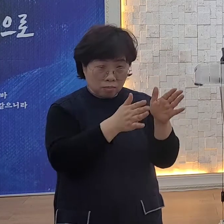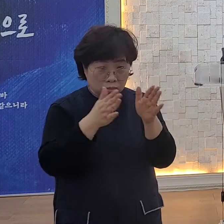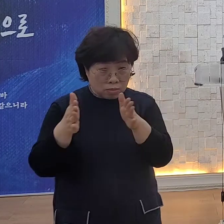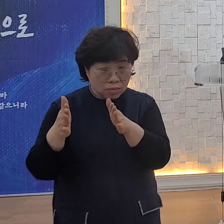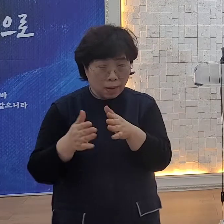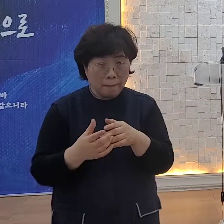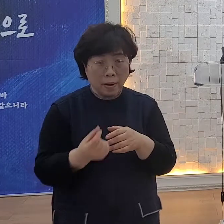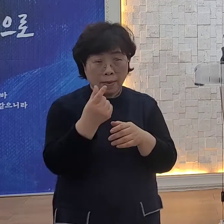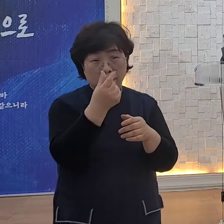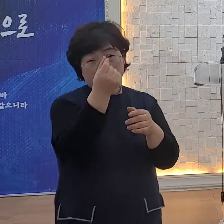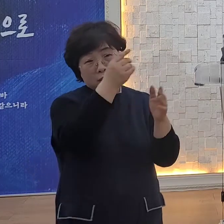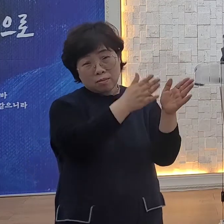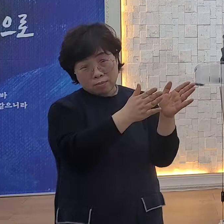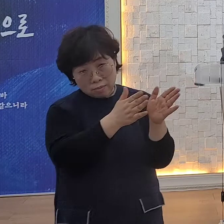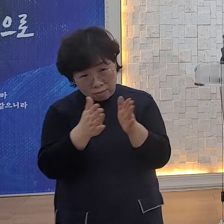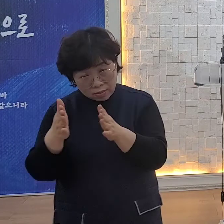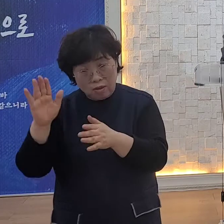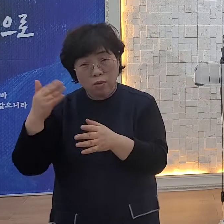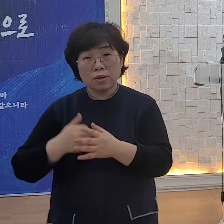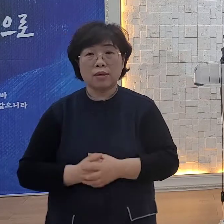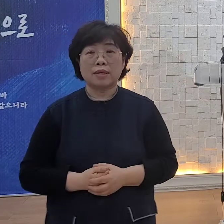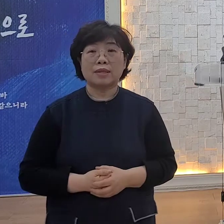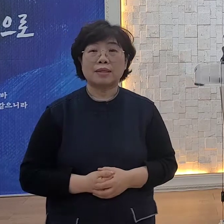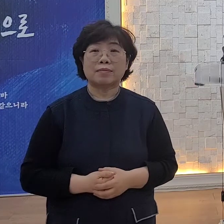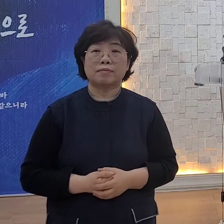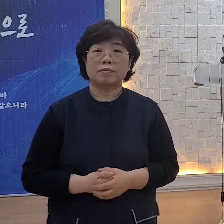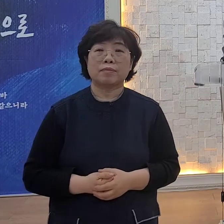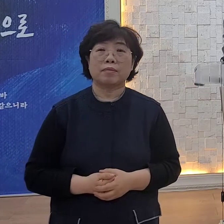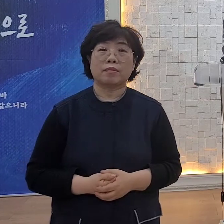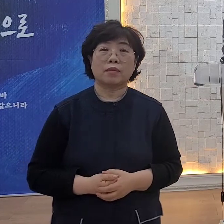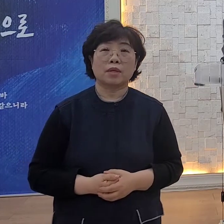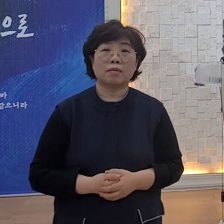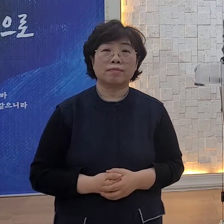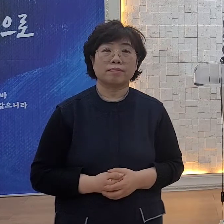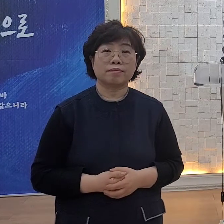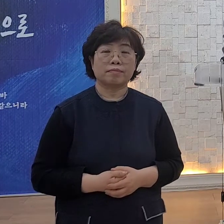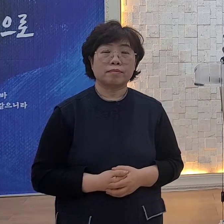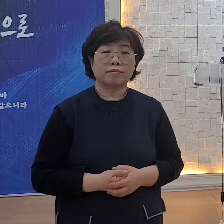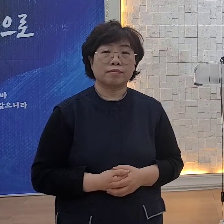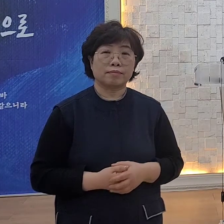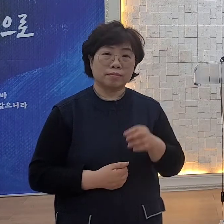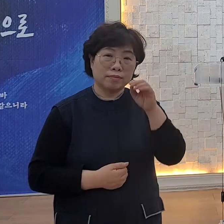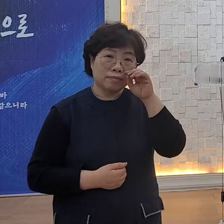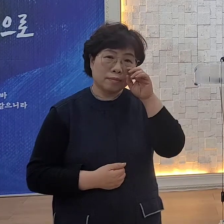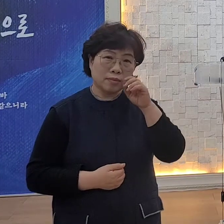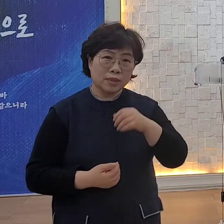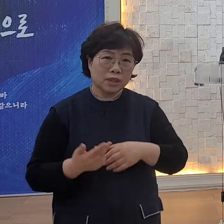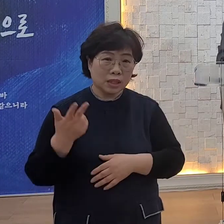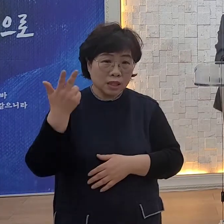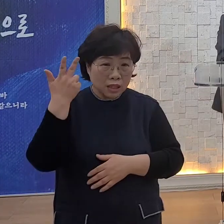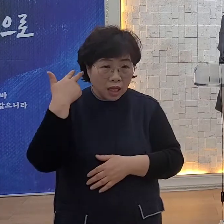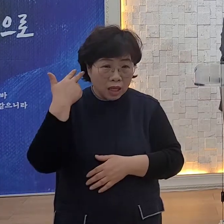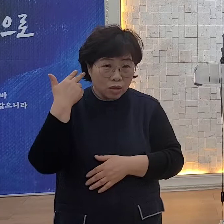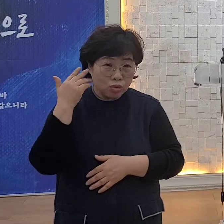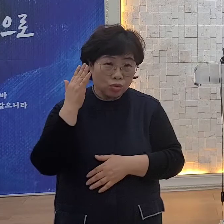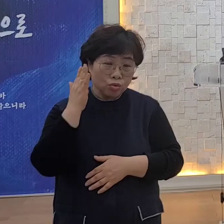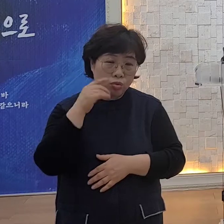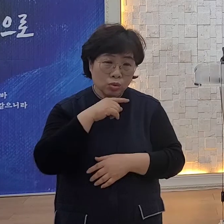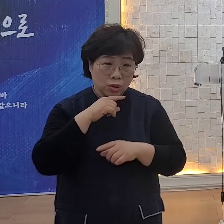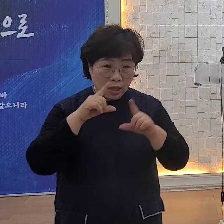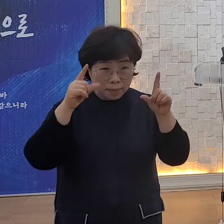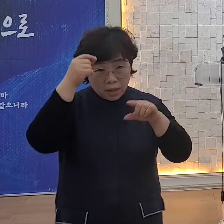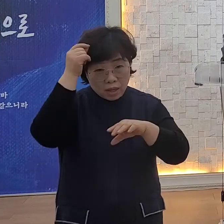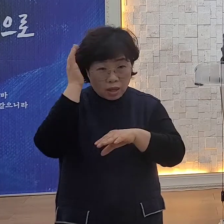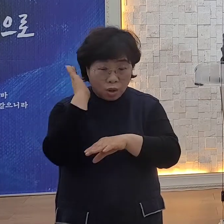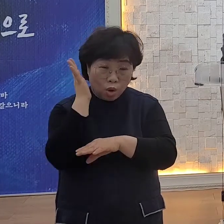지난주에 이제 이 말씀과 오늘 말씀을 이게 사실은 조금 연결되어 있는데, 제가 오늘 이